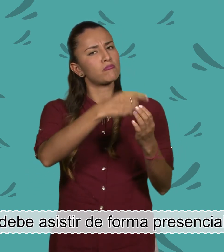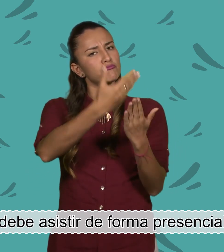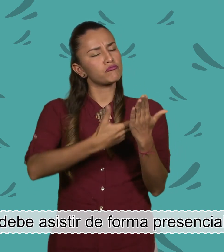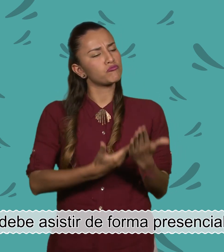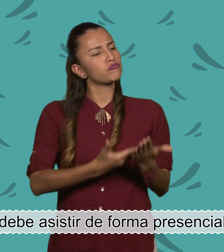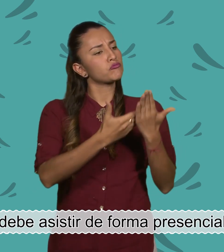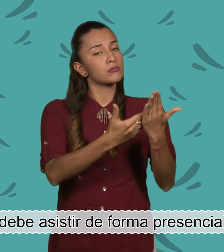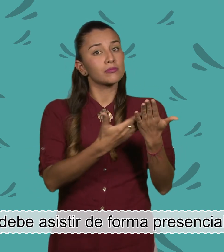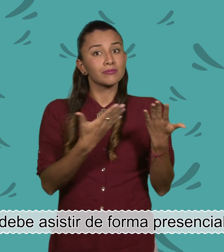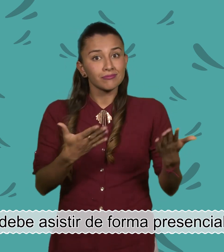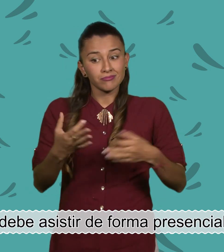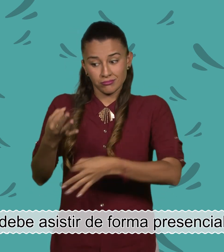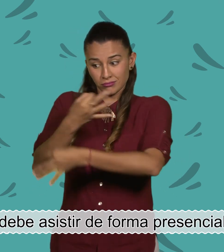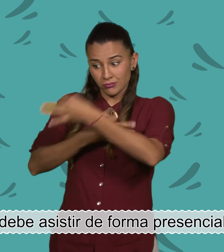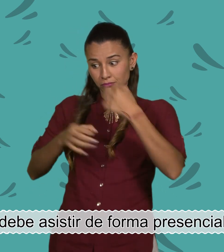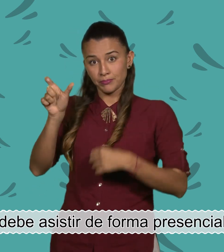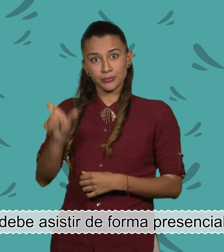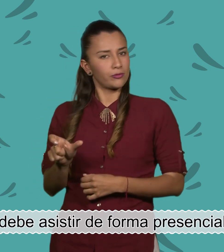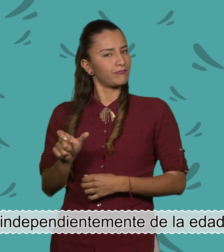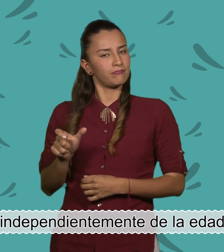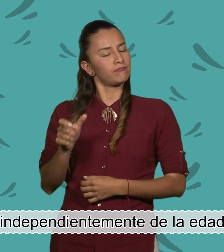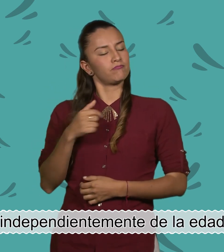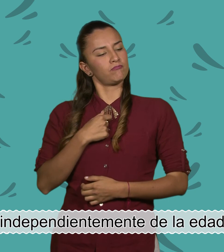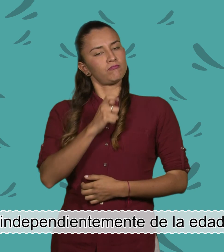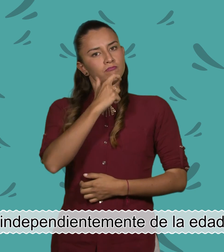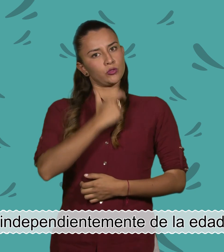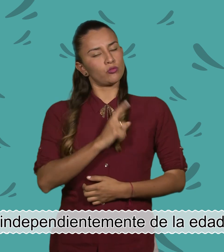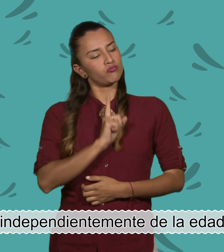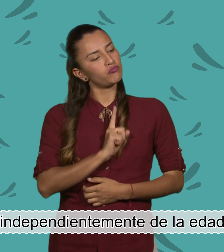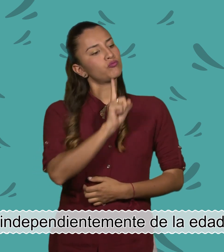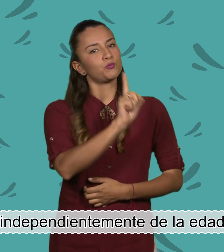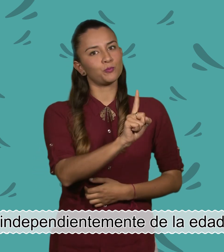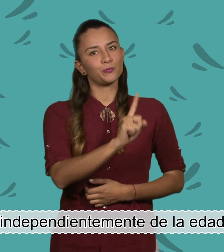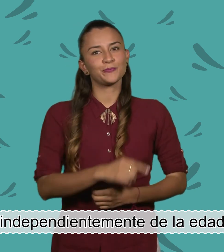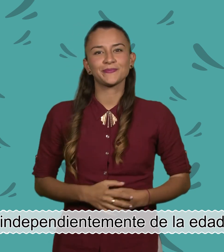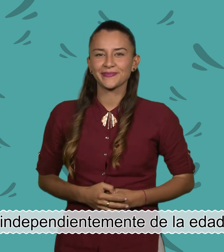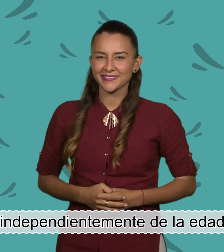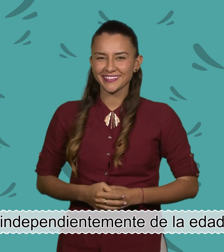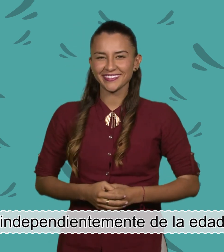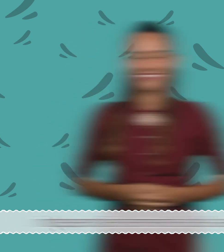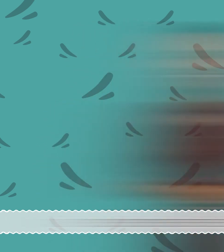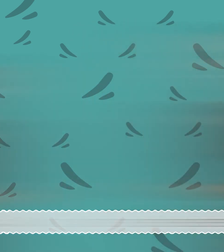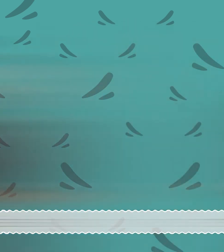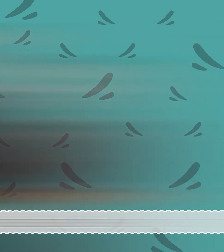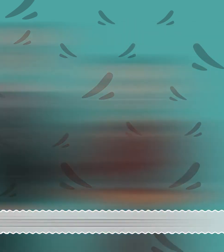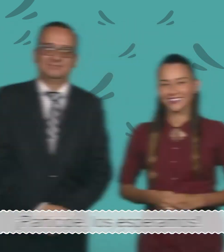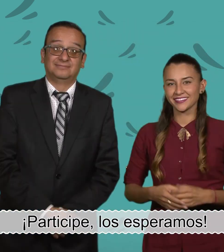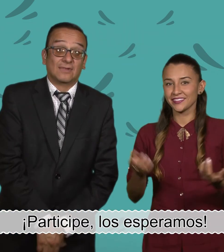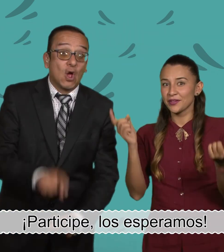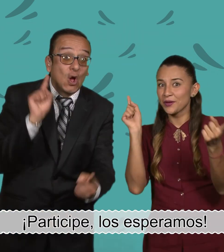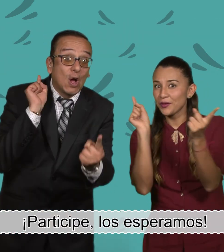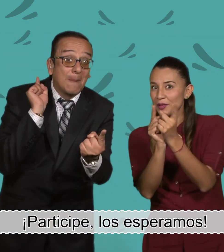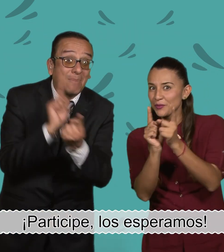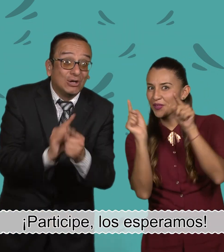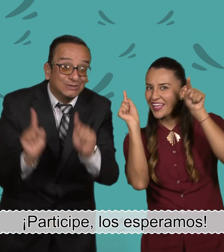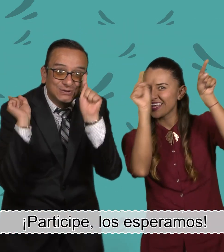asistir de forma presencial, independientemente de la edad. Participe, los